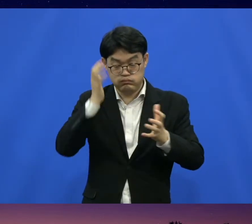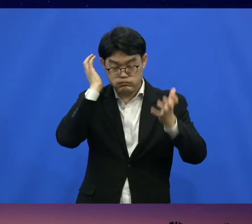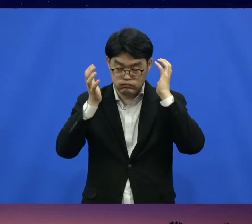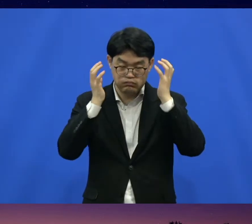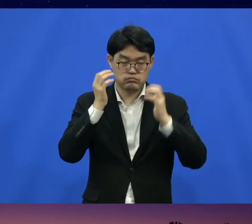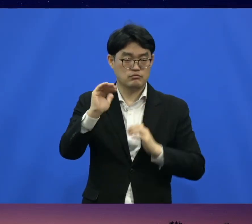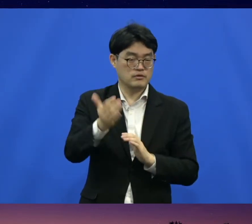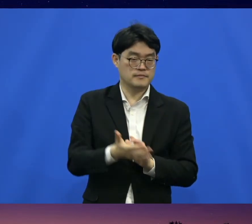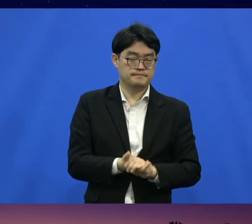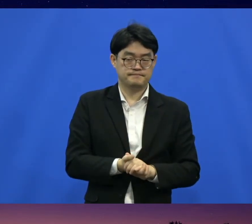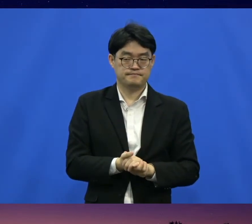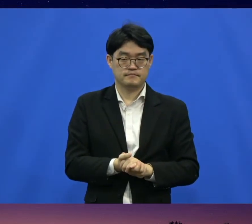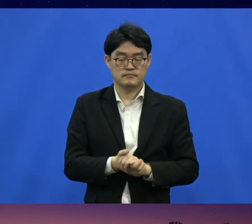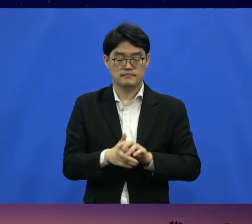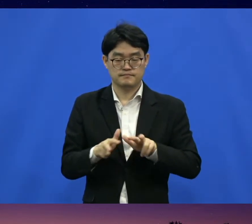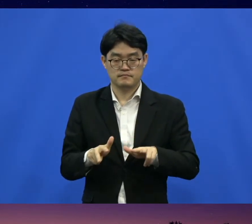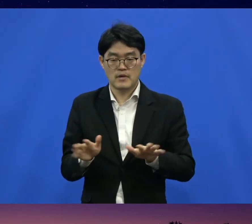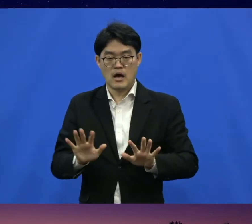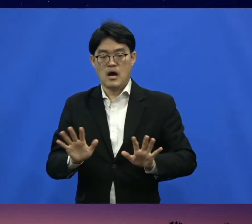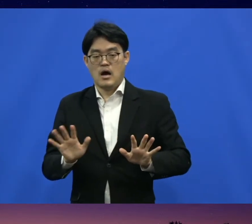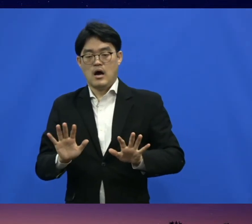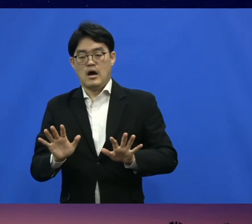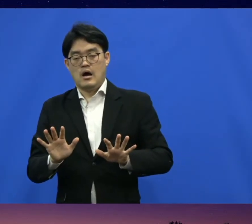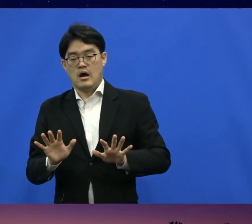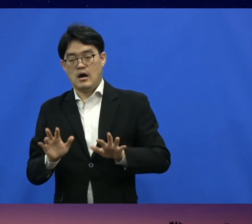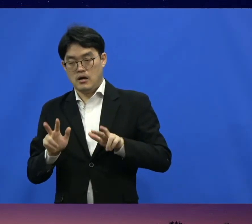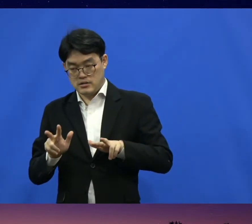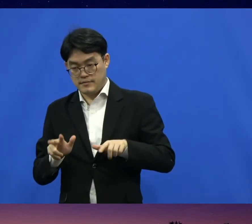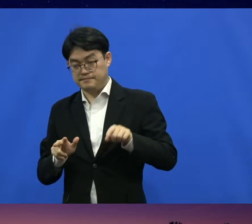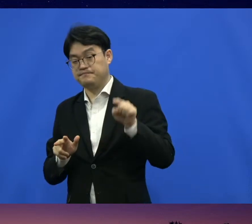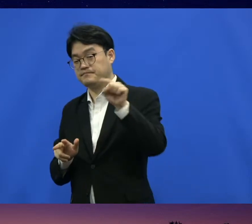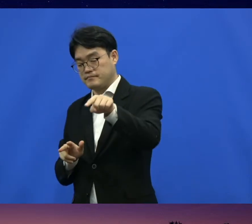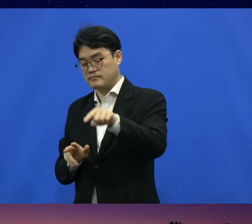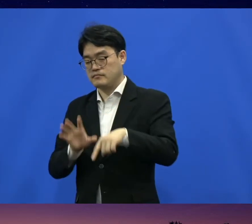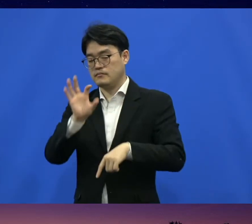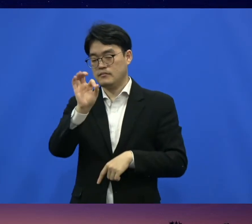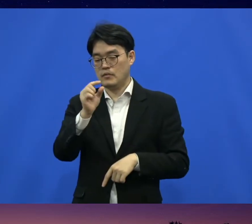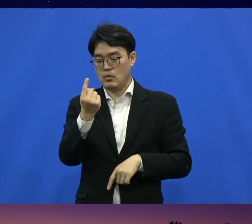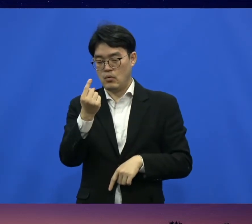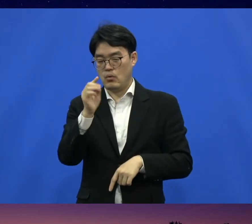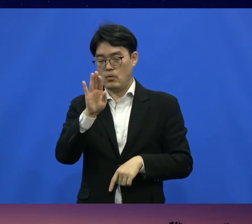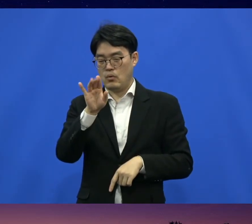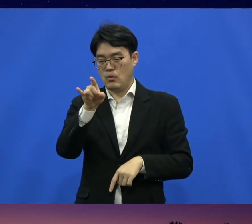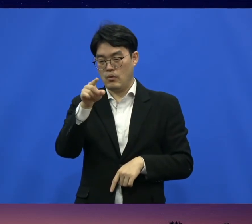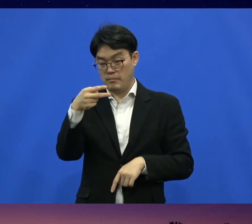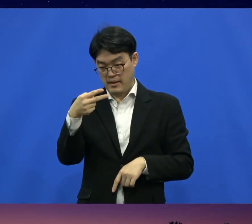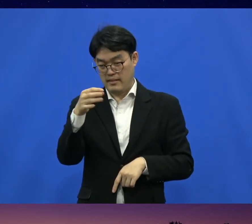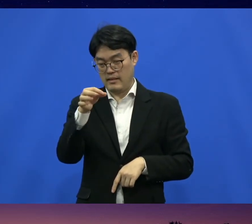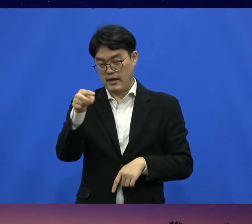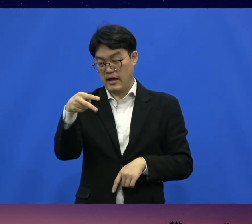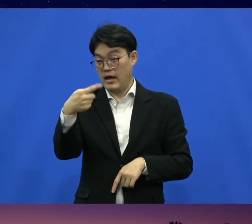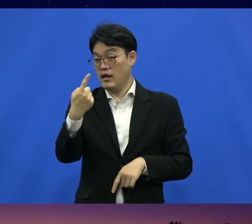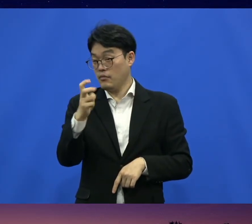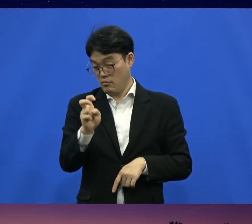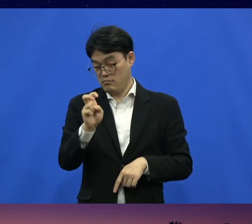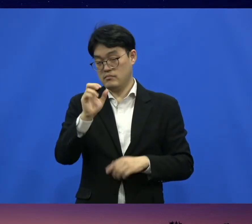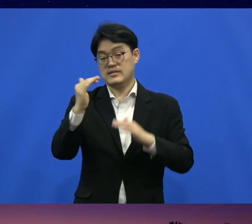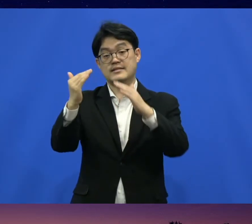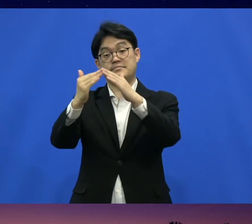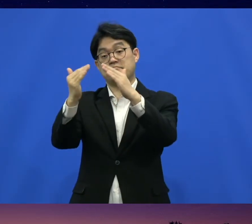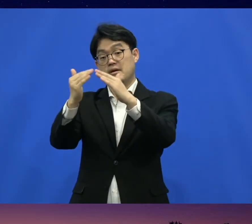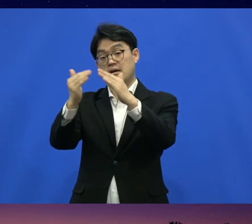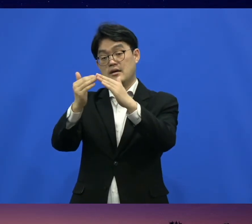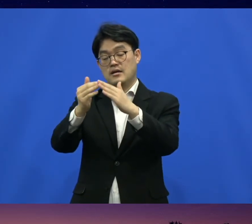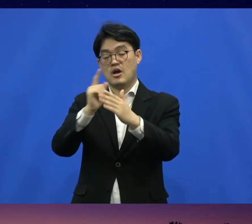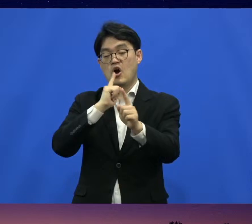근데 이제 그는 법궤를 가드의 오벳에돔이라는 사람의 집에 머물게 합니다. 그리고